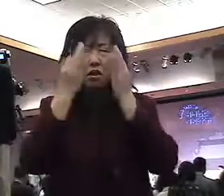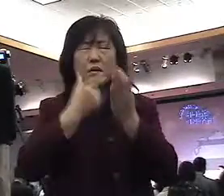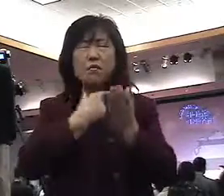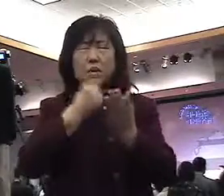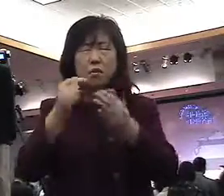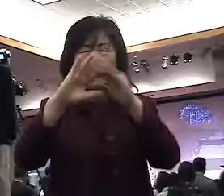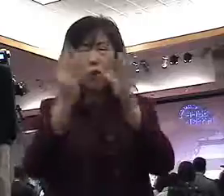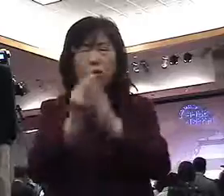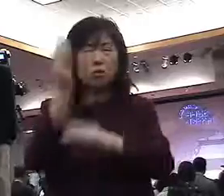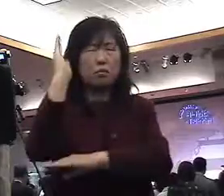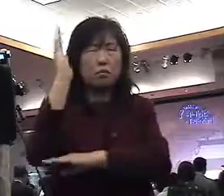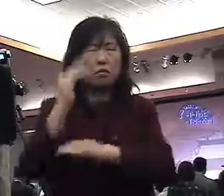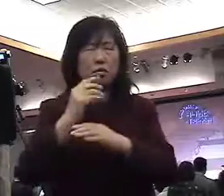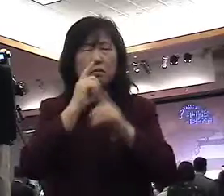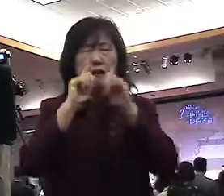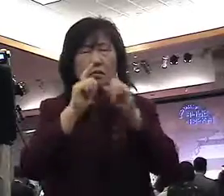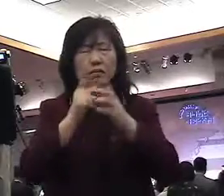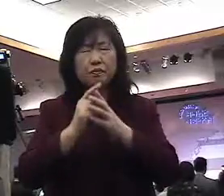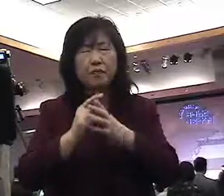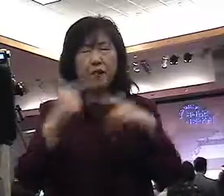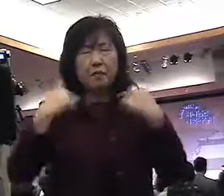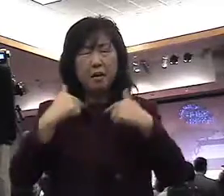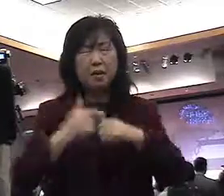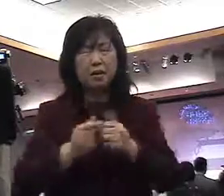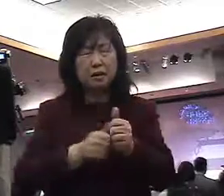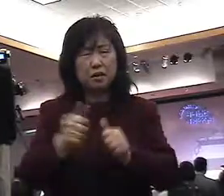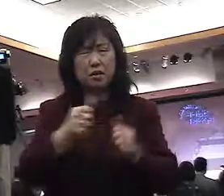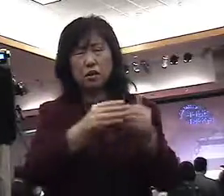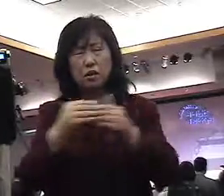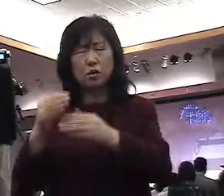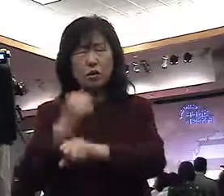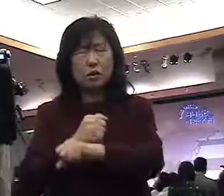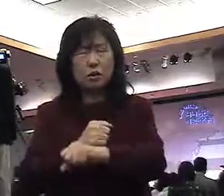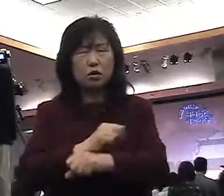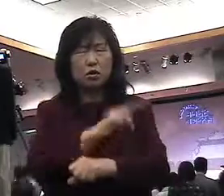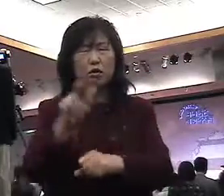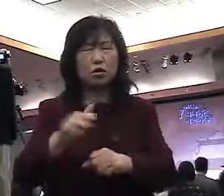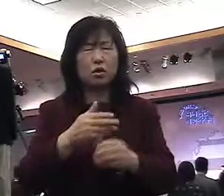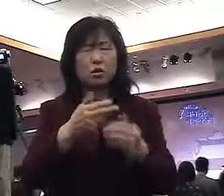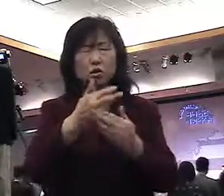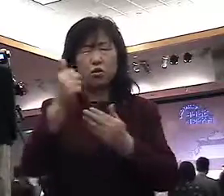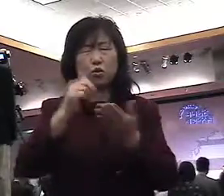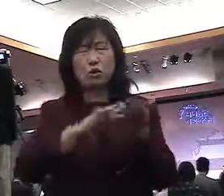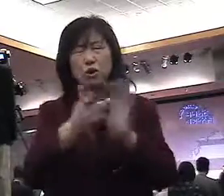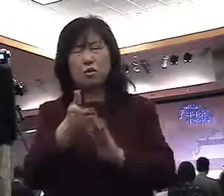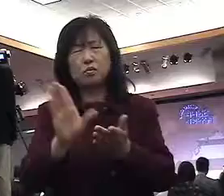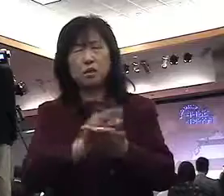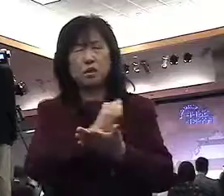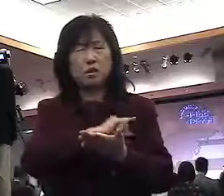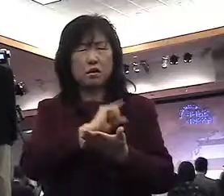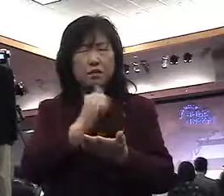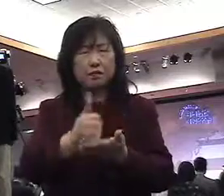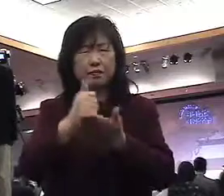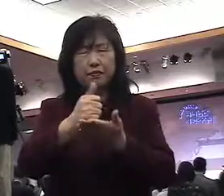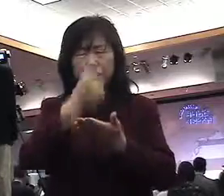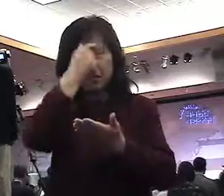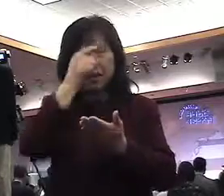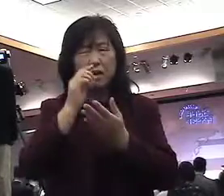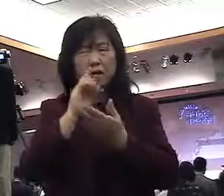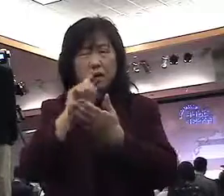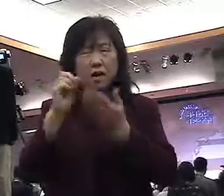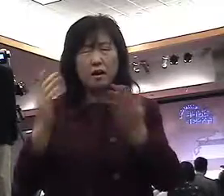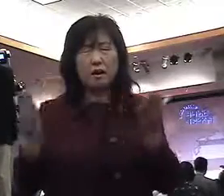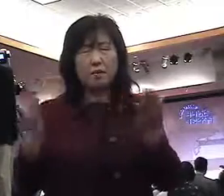이 모든 말씀 우리를 매일매일 승리로 인도하시는 우리 주 예수님 이름 받들어 간절히